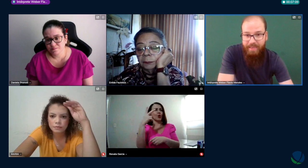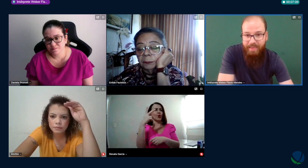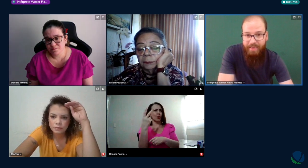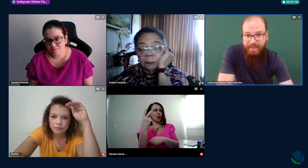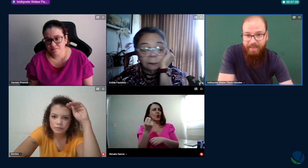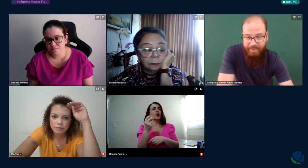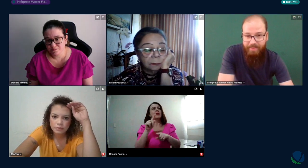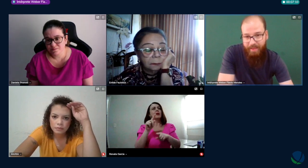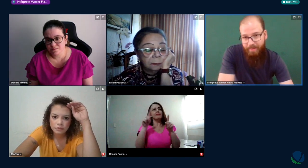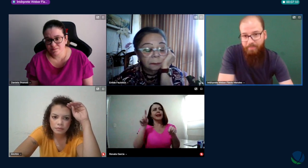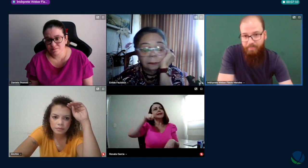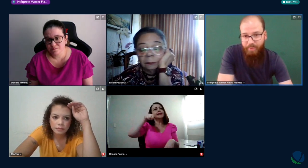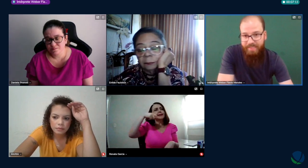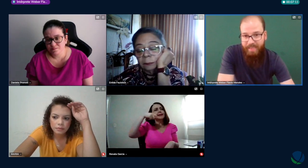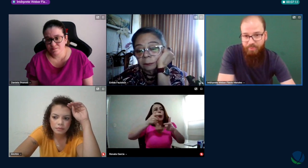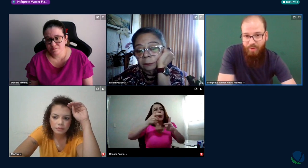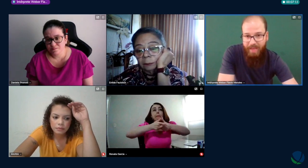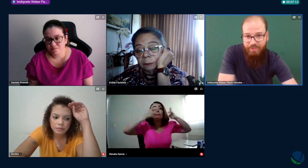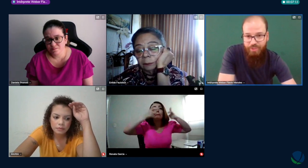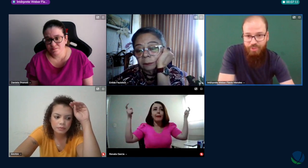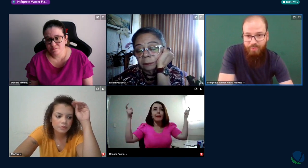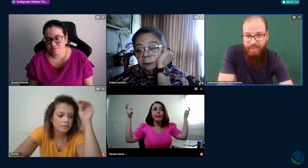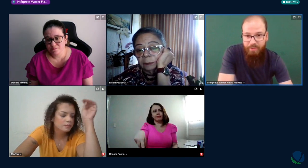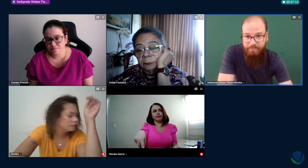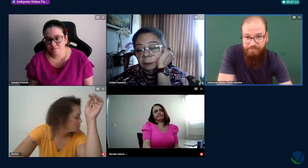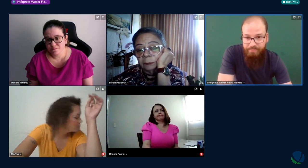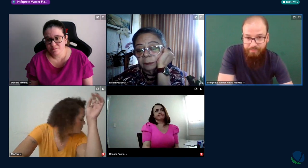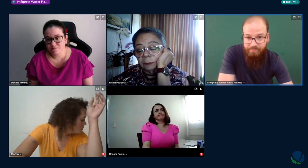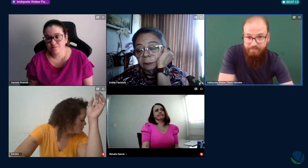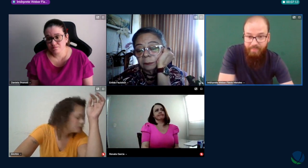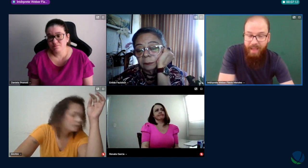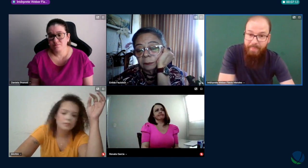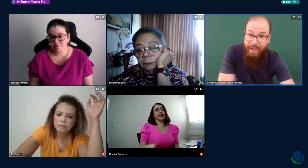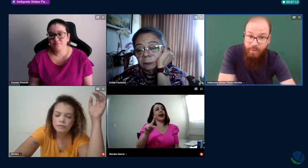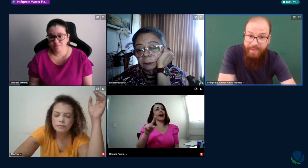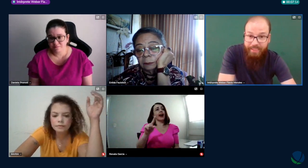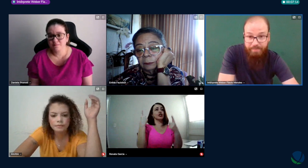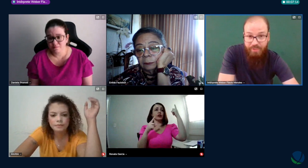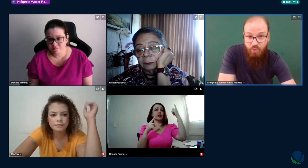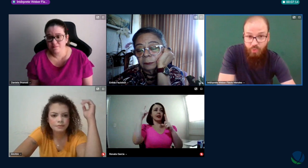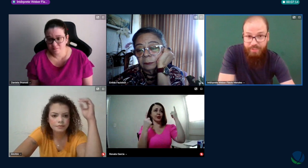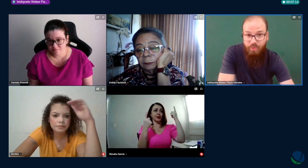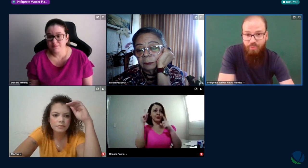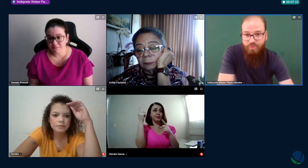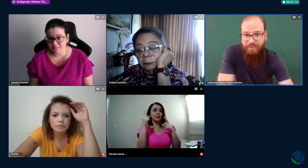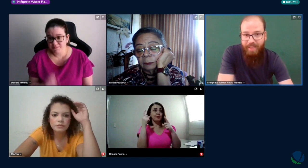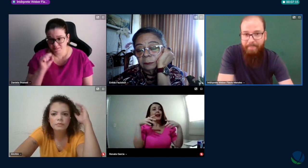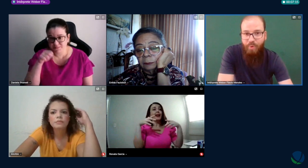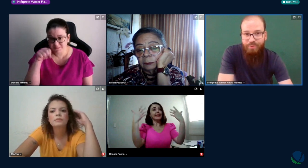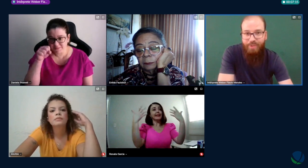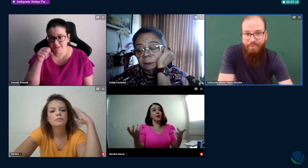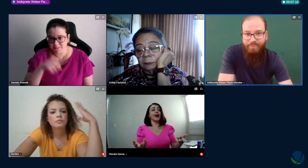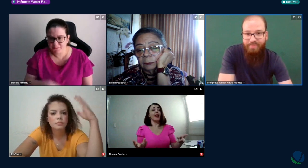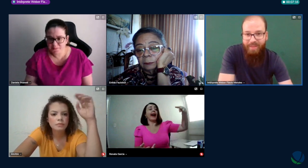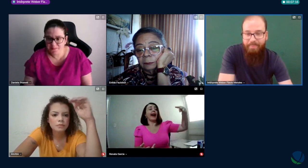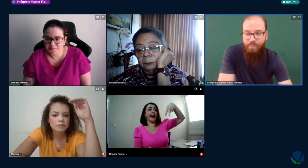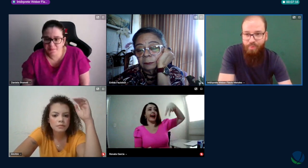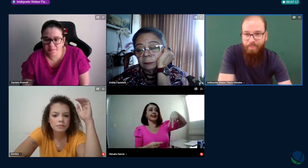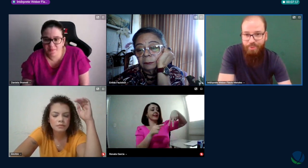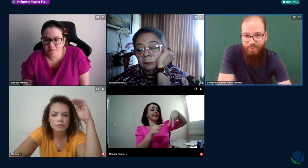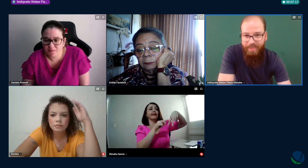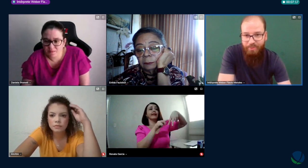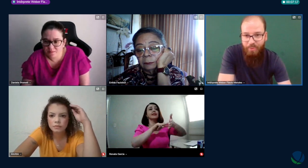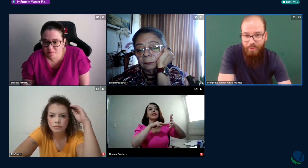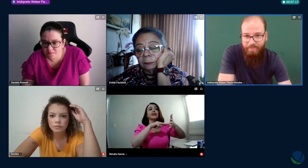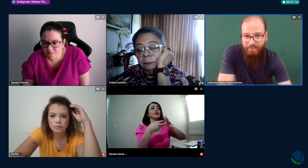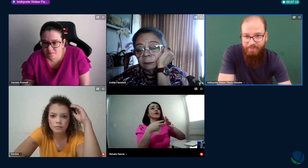bacia, né? Por exemplo, no caso de joelho, a maioria das pessoas que eu consultei apontam, né, para